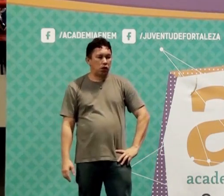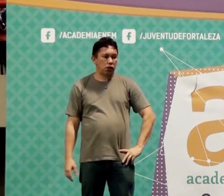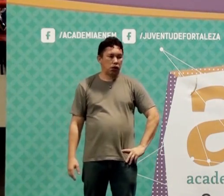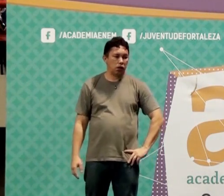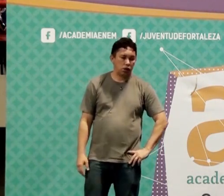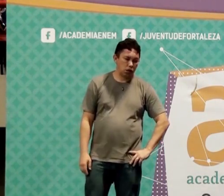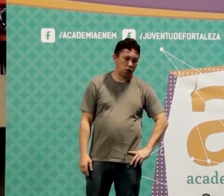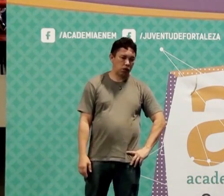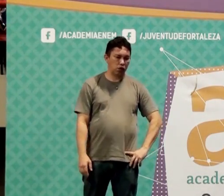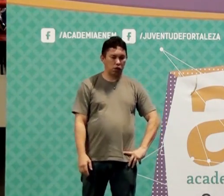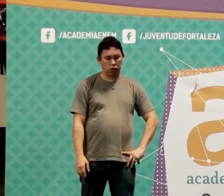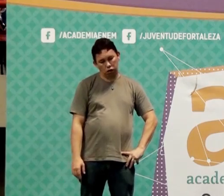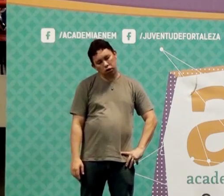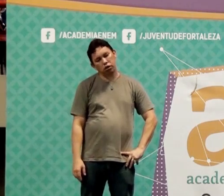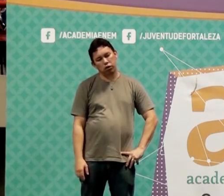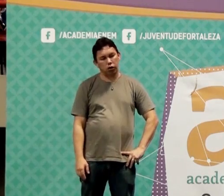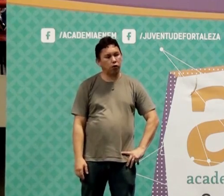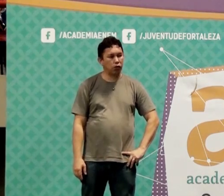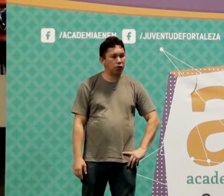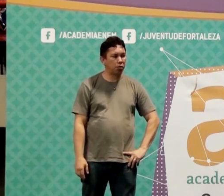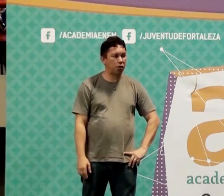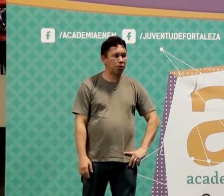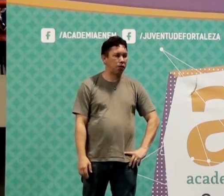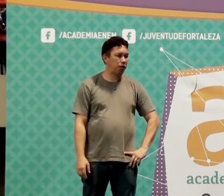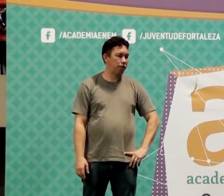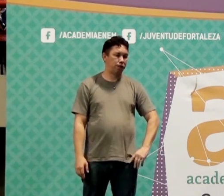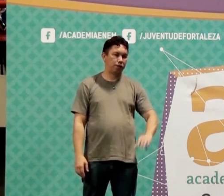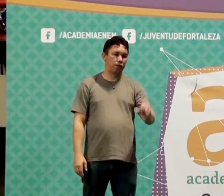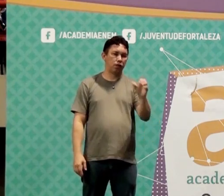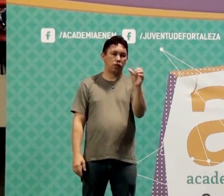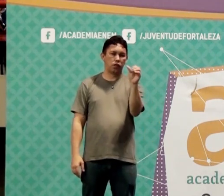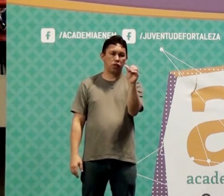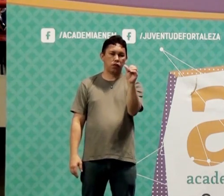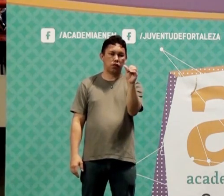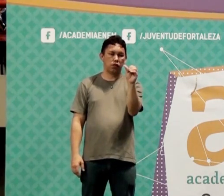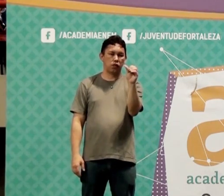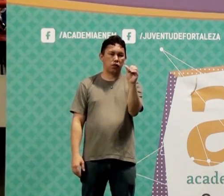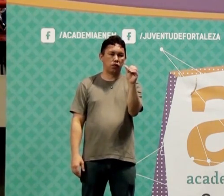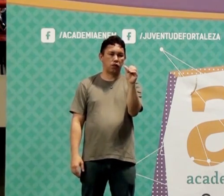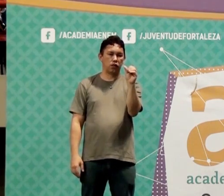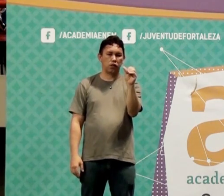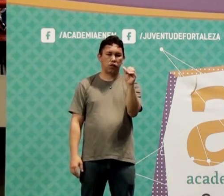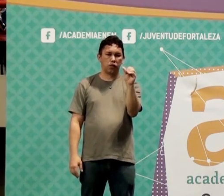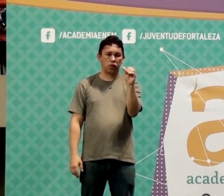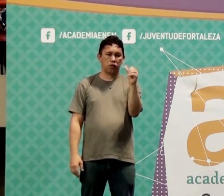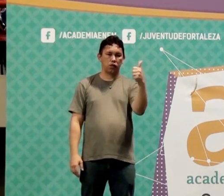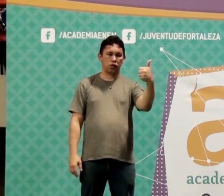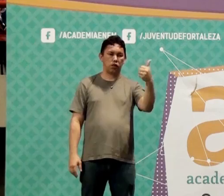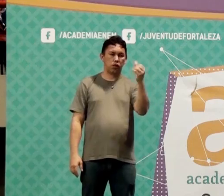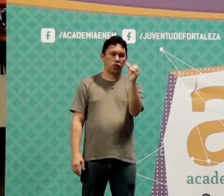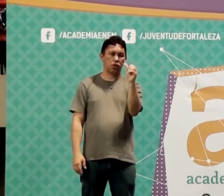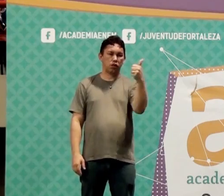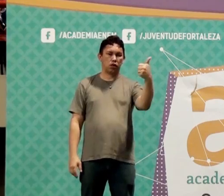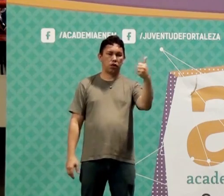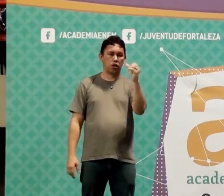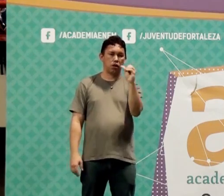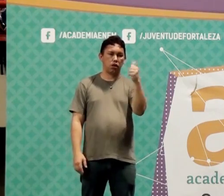doença, aí ele vai botar lá, 1347. Ou então ele bota alguma data próxima, por exemplo, 1348.